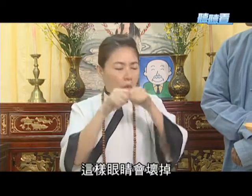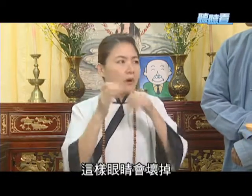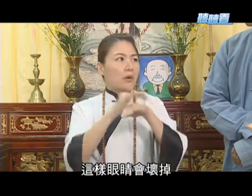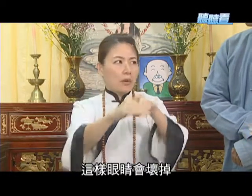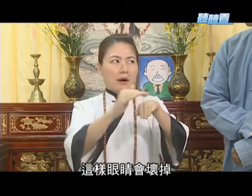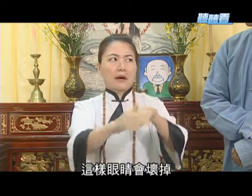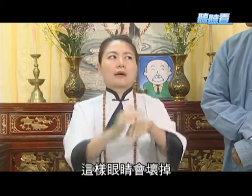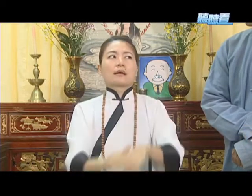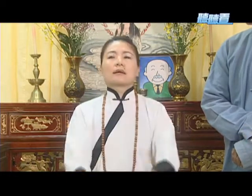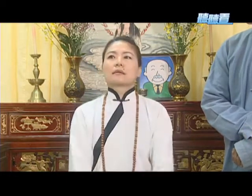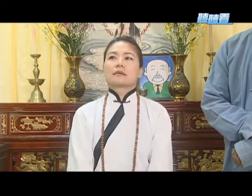掉。